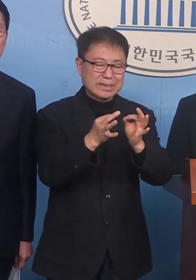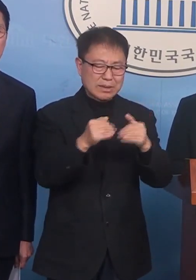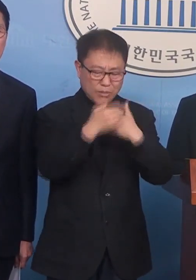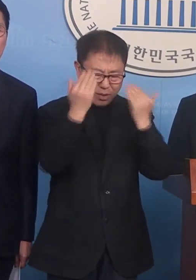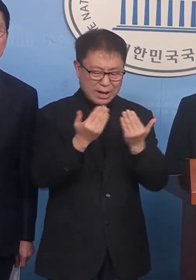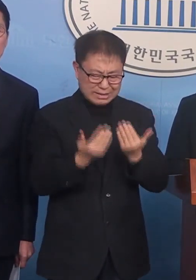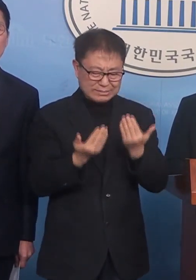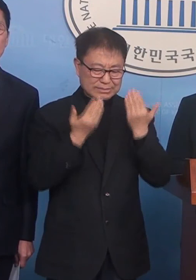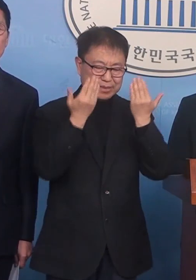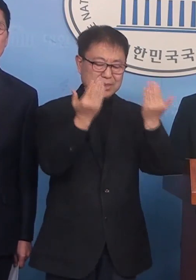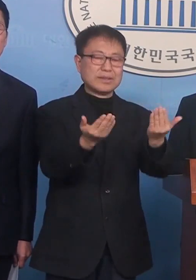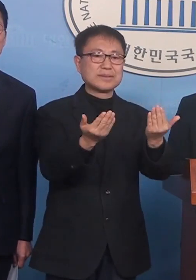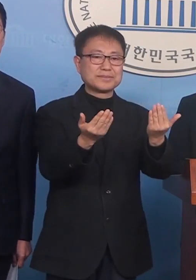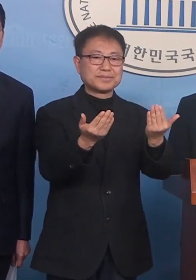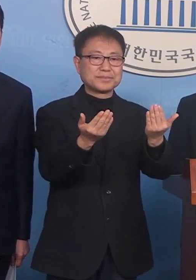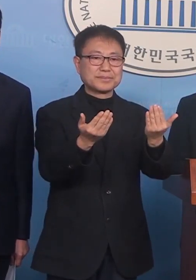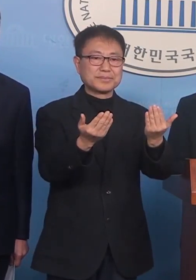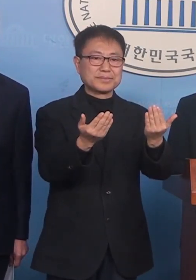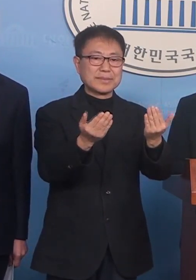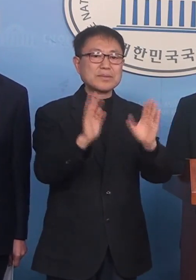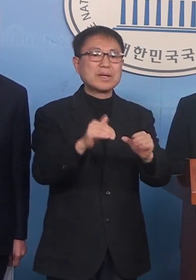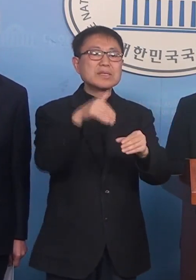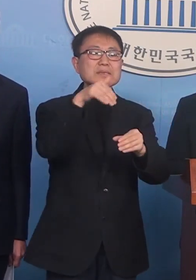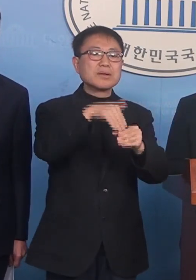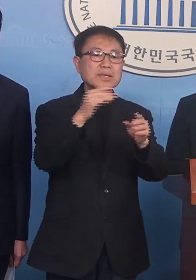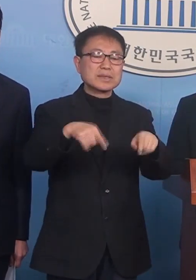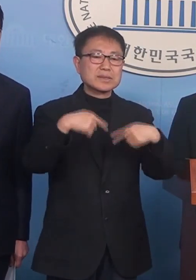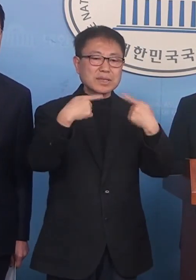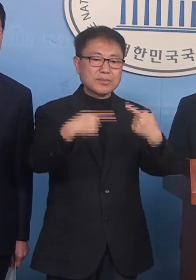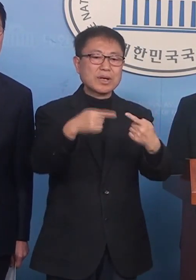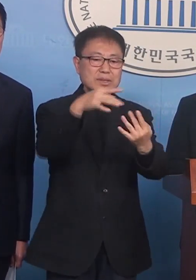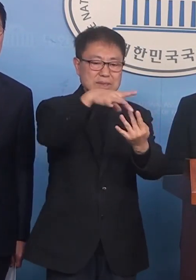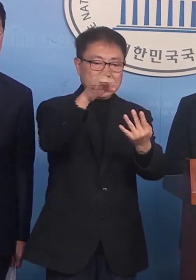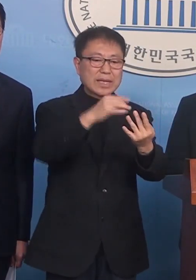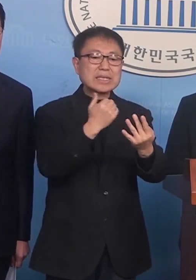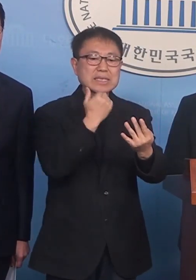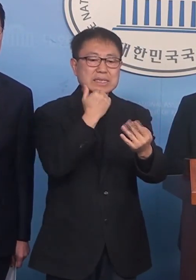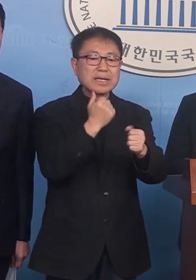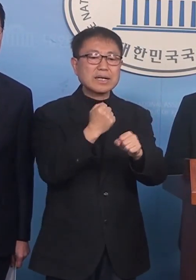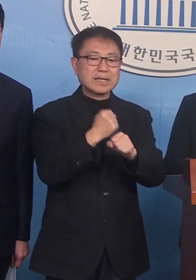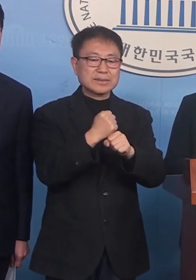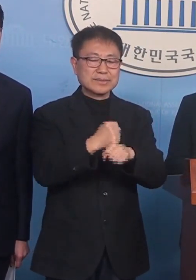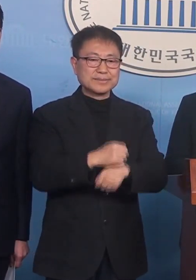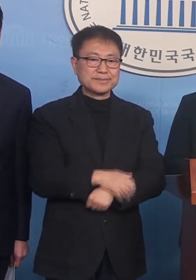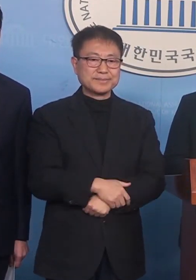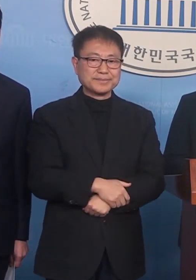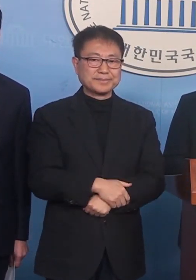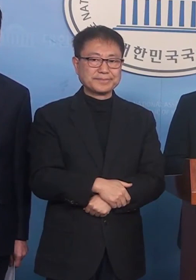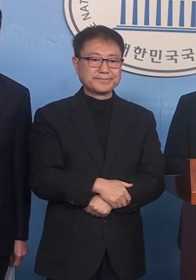온몸을 던져서 이번 선거에 임하고 선택을 기다리겠습니다.